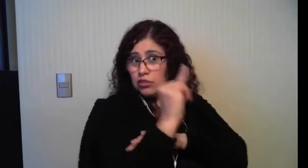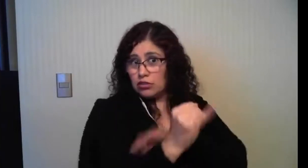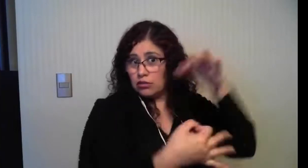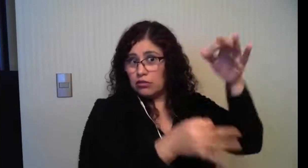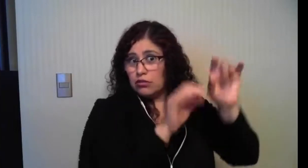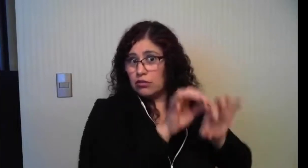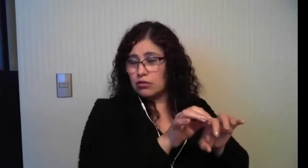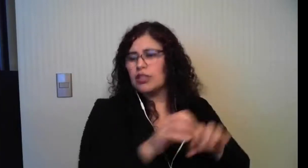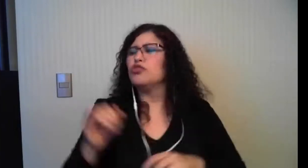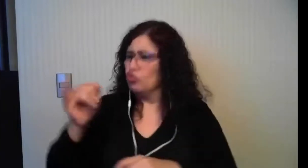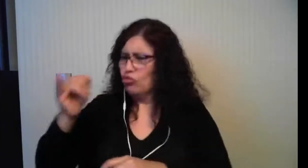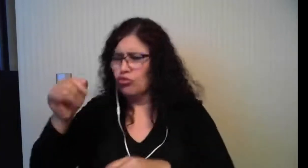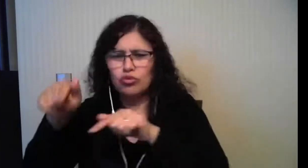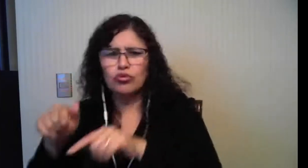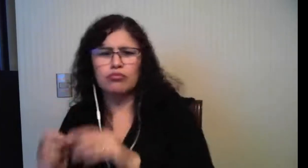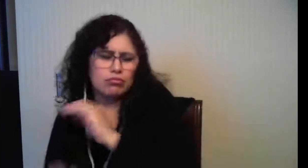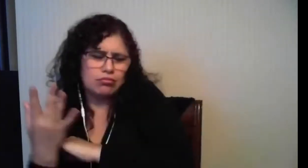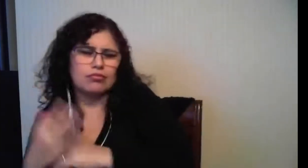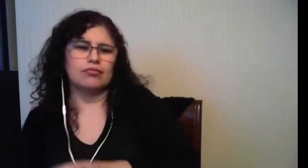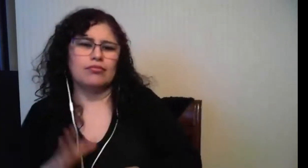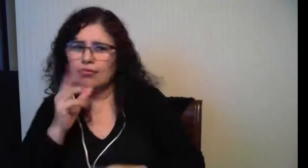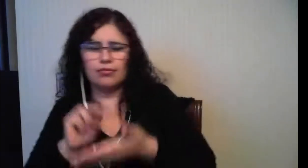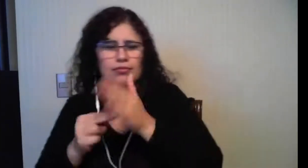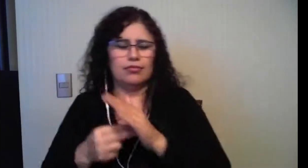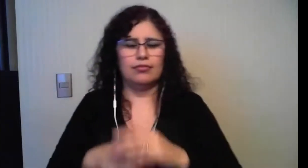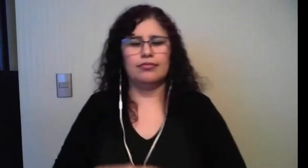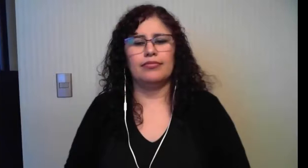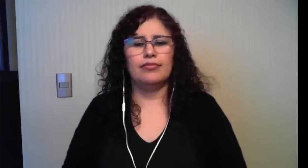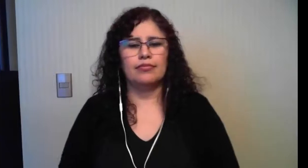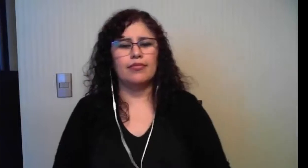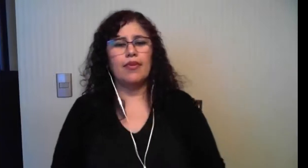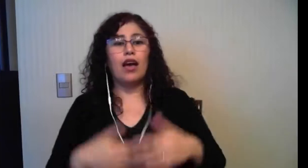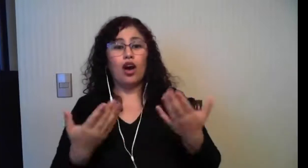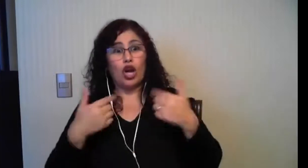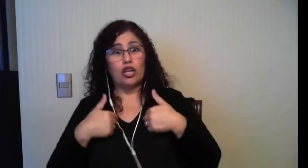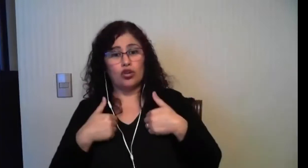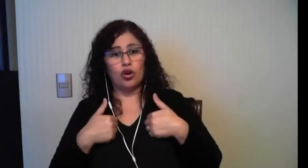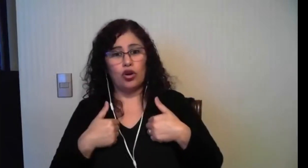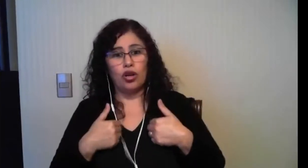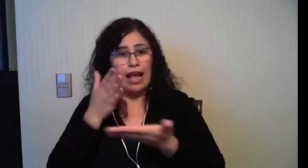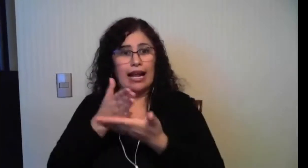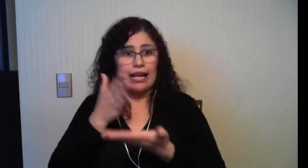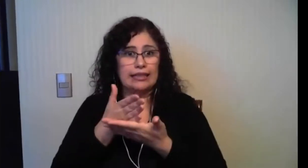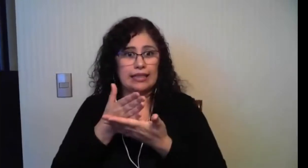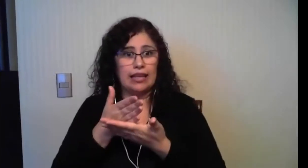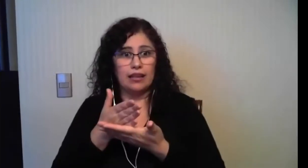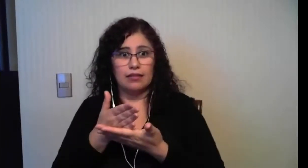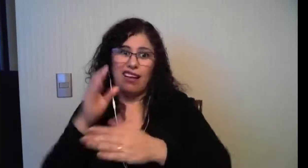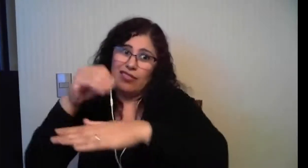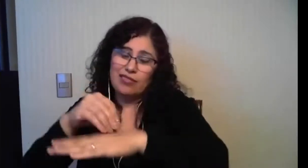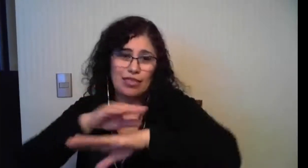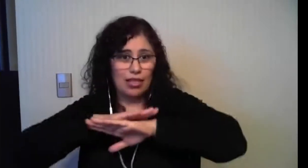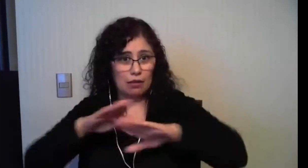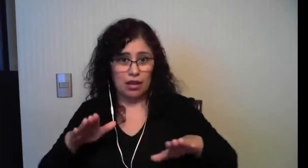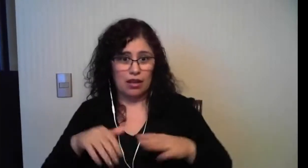perfecto, gracias. ¿Ya? Los subo a Cibeduc. Entonces, yo les propongo dejar la cátedra hasta acá